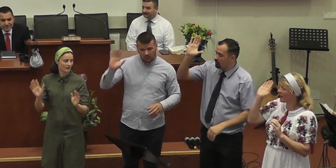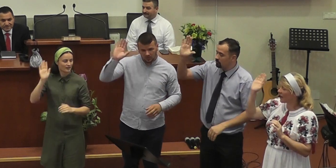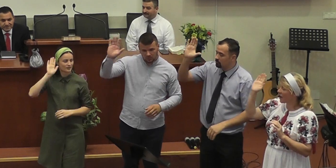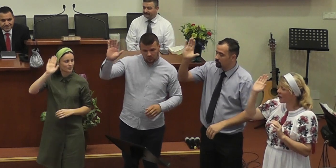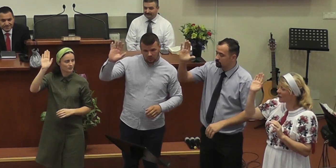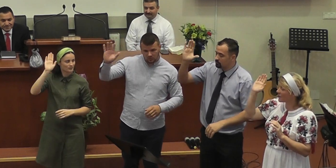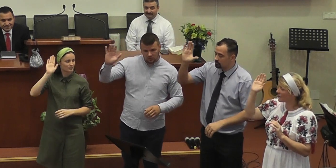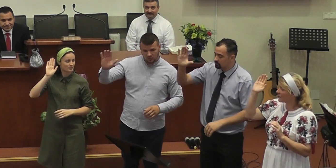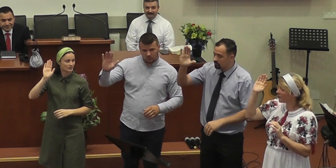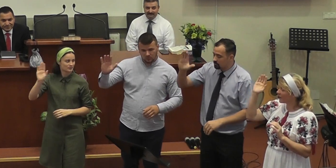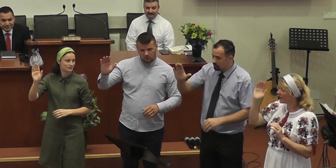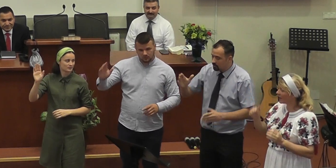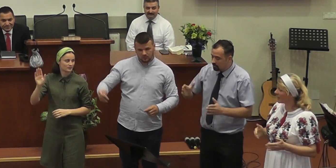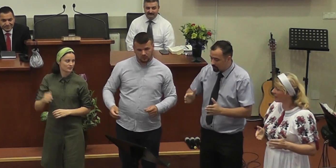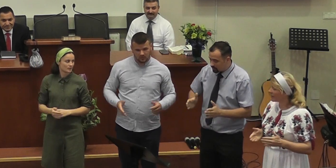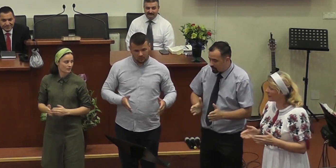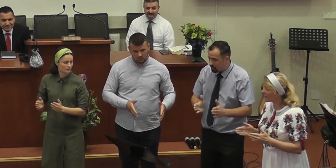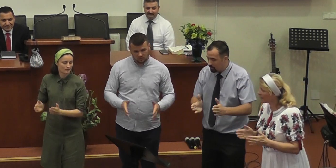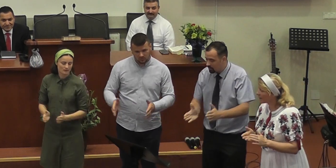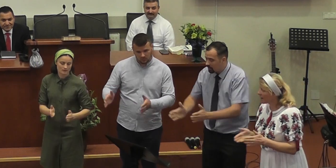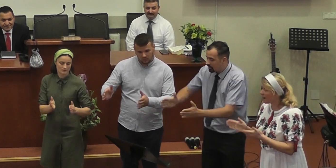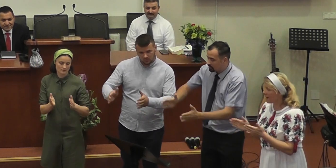dumineața lui cărauei